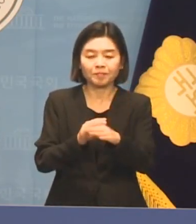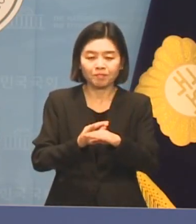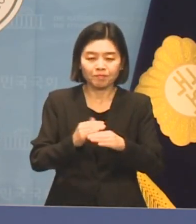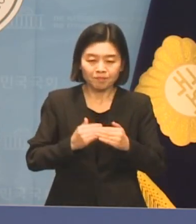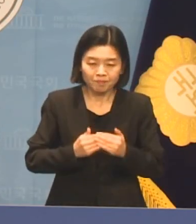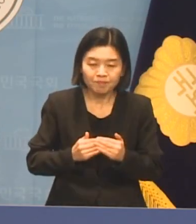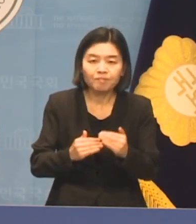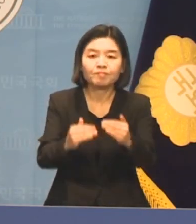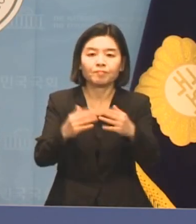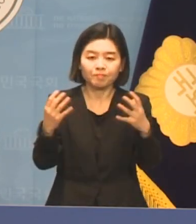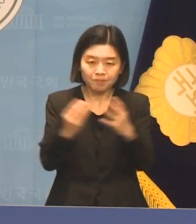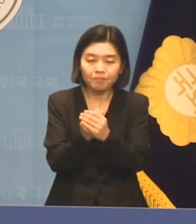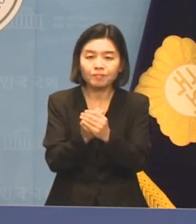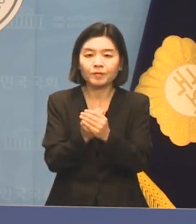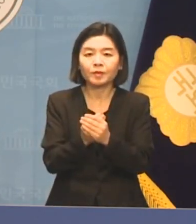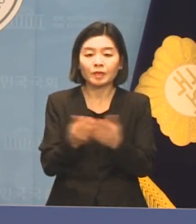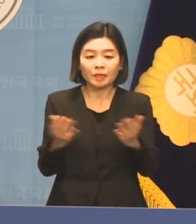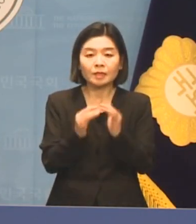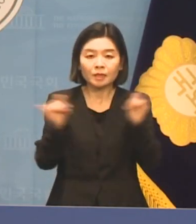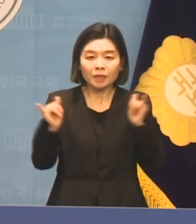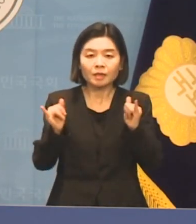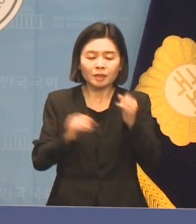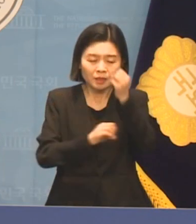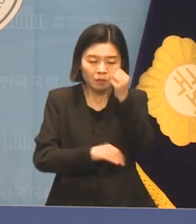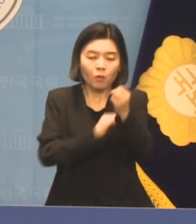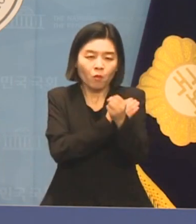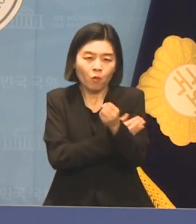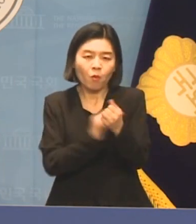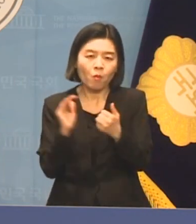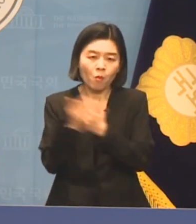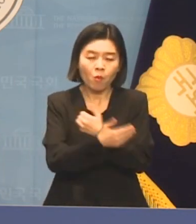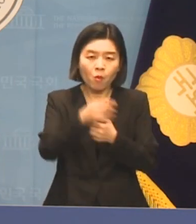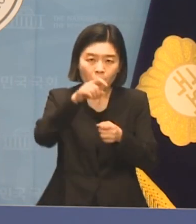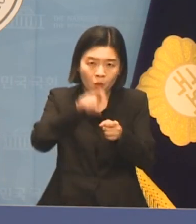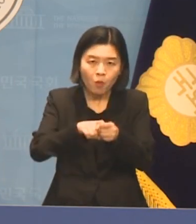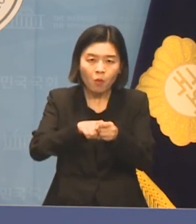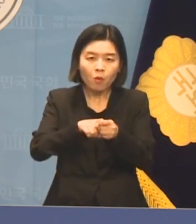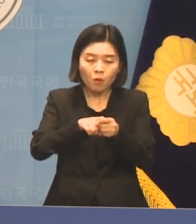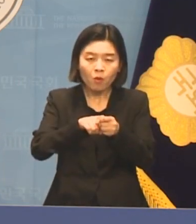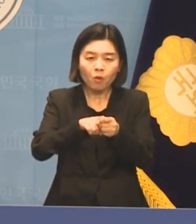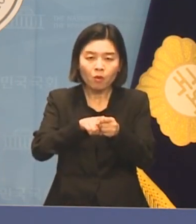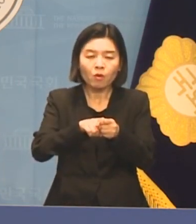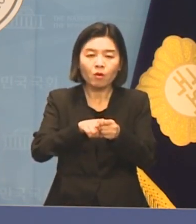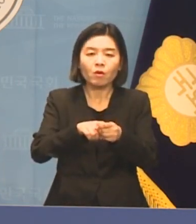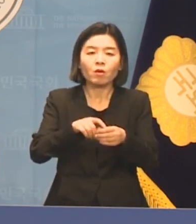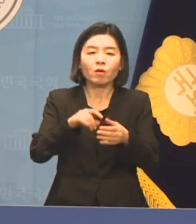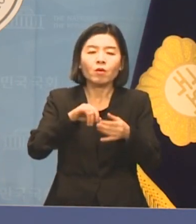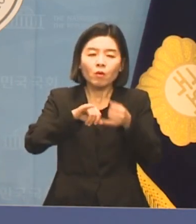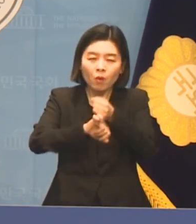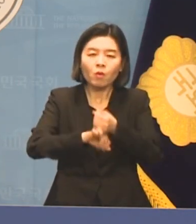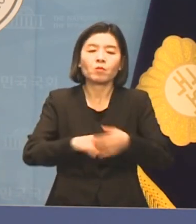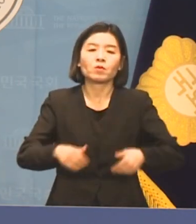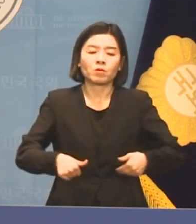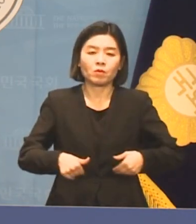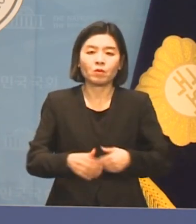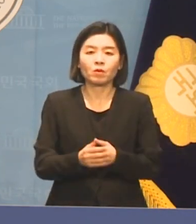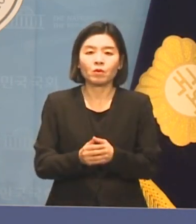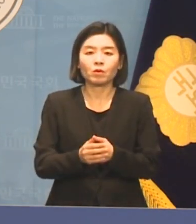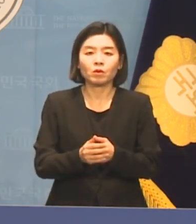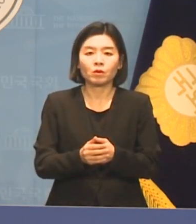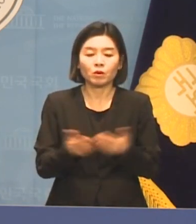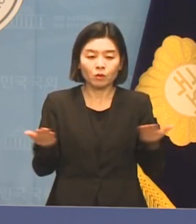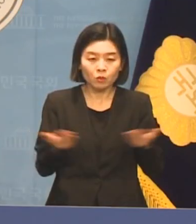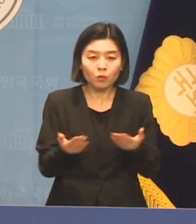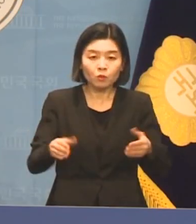모든 사람의 노동 기본권 보장을 위해 반드시 이뤄내야 할 과제입니다. 양대 노총